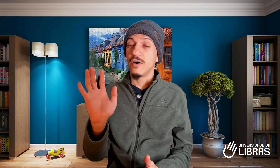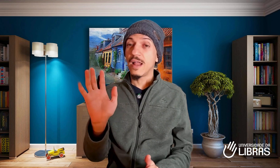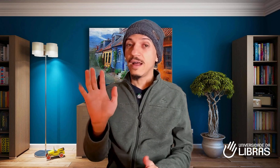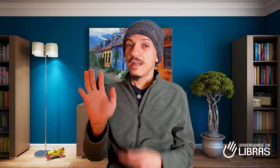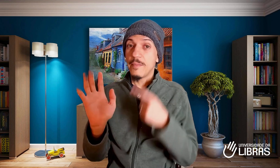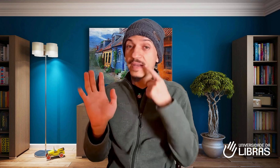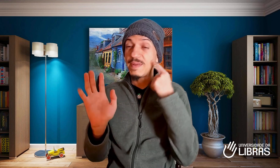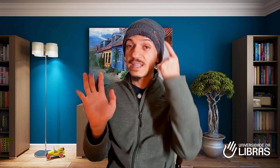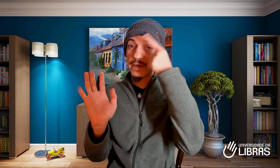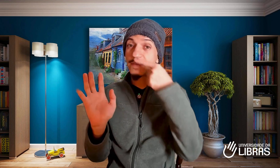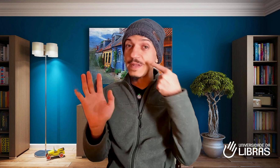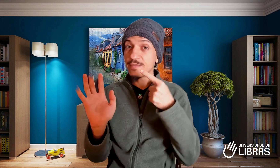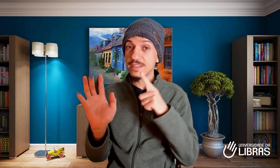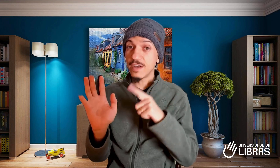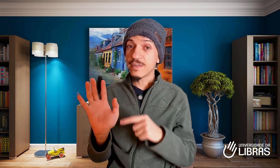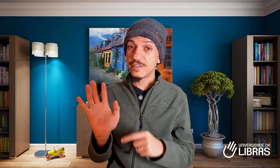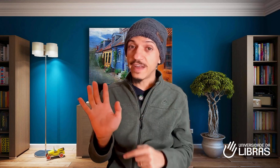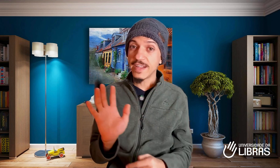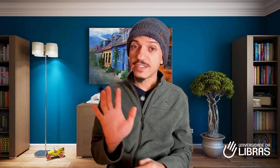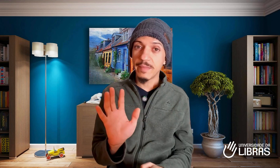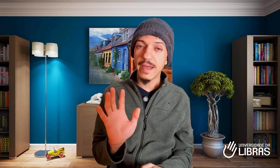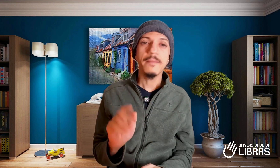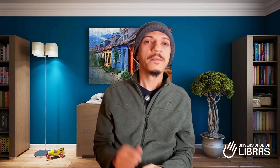olá. Mas percebe que a expressão facial fica diferente também.